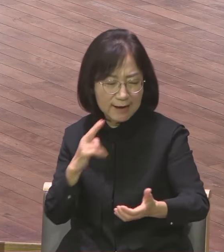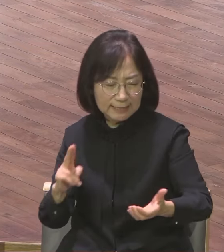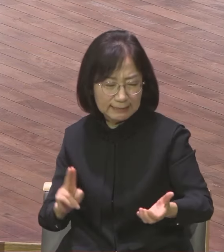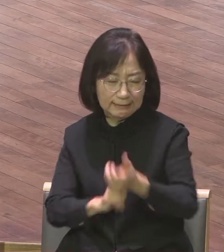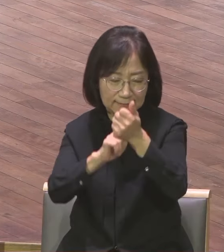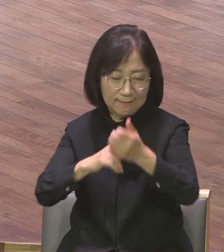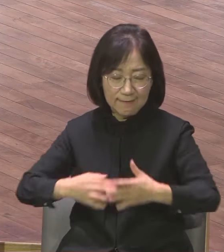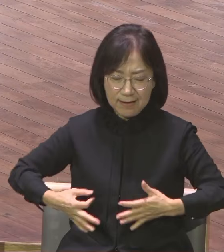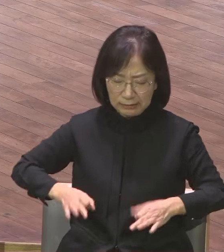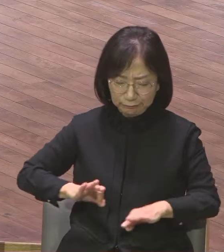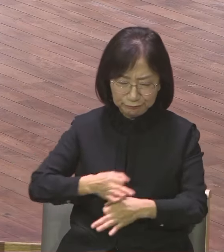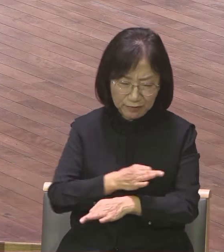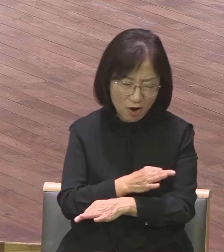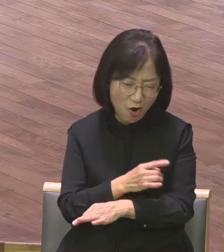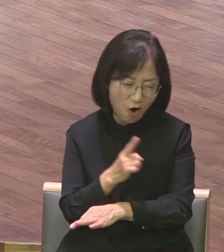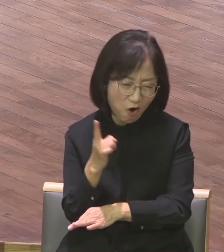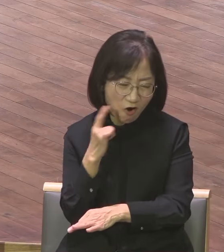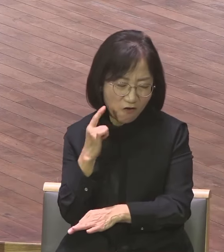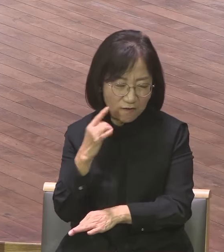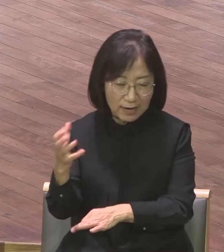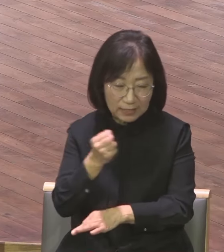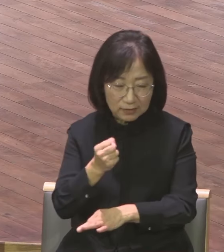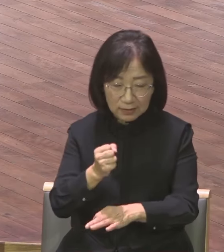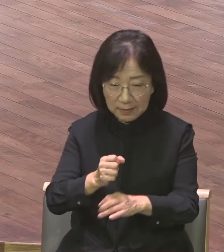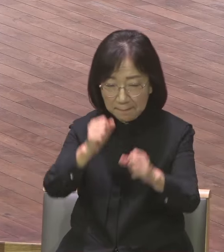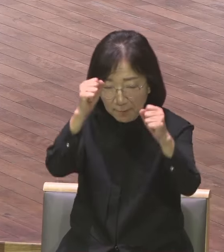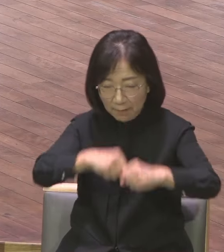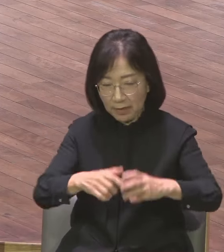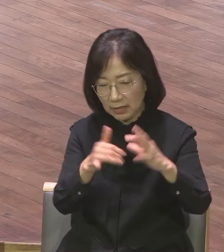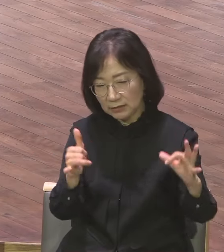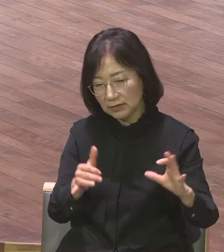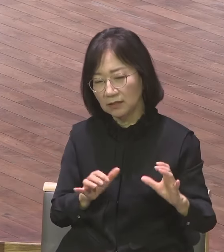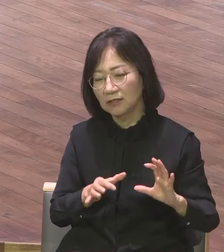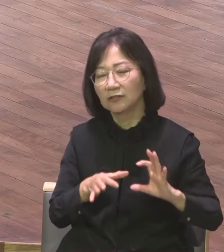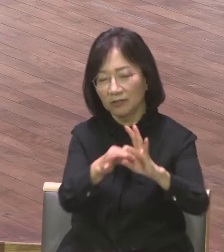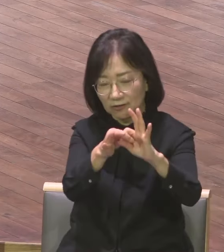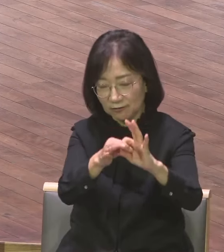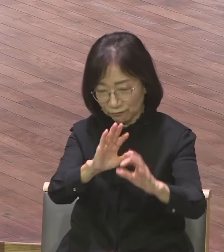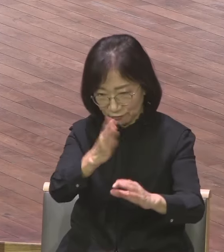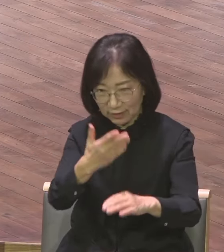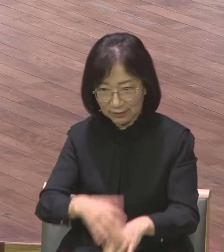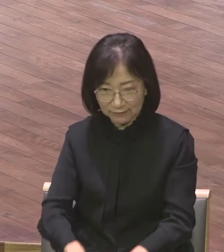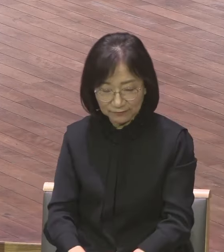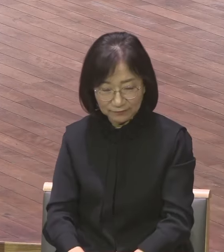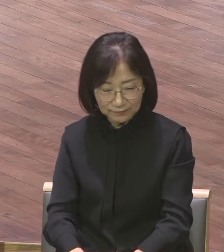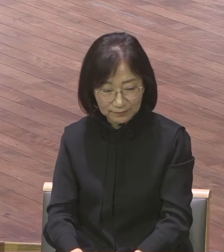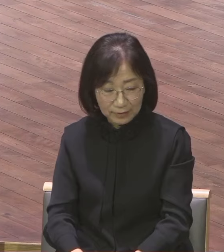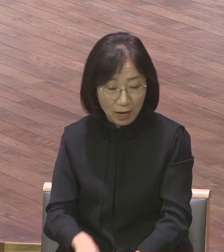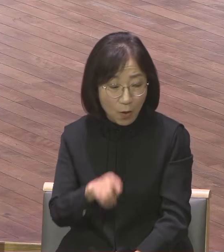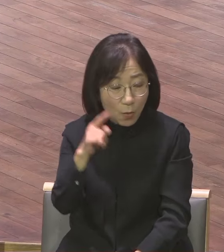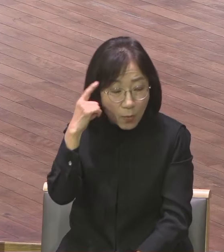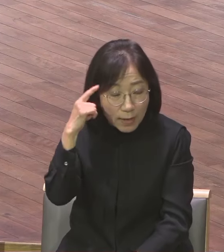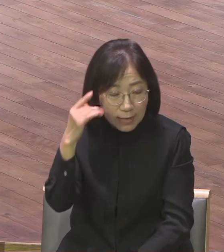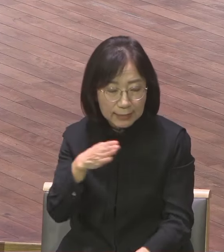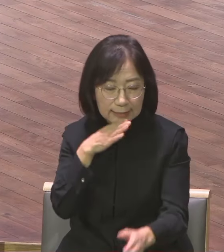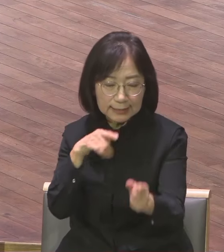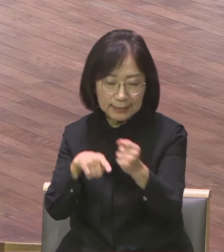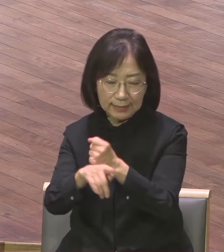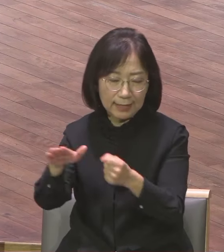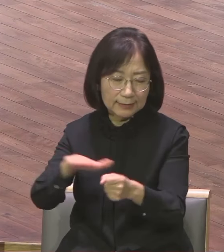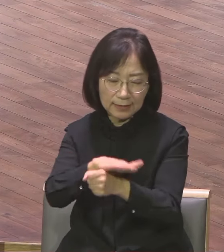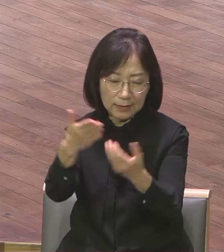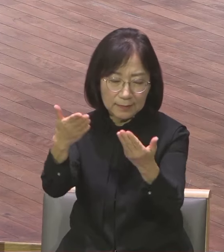불의의 모든 속임으로 멸망하는 자들에게 있으리니 이는 그들이 진리의 사랑을